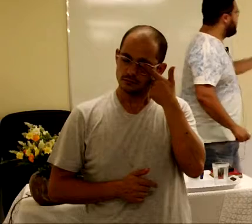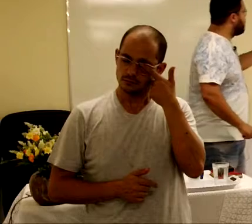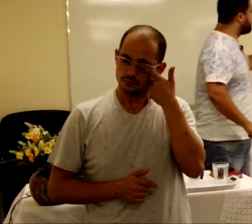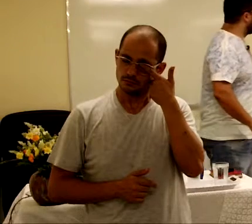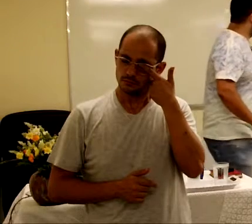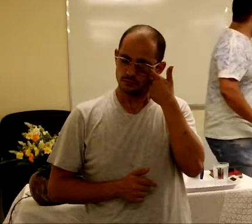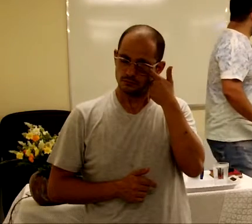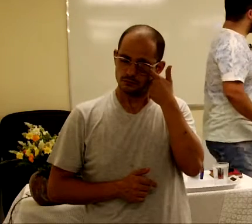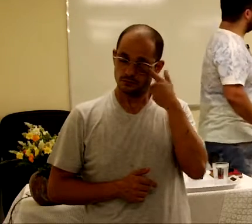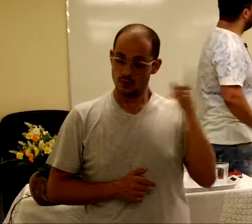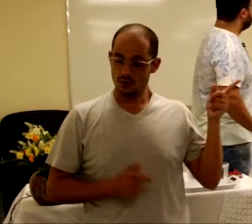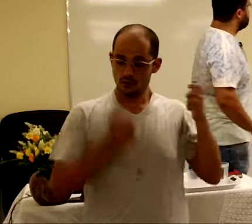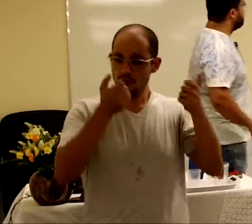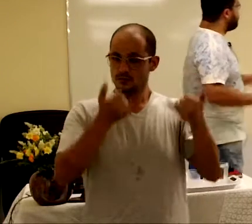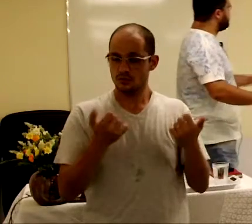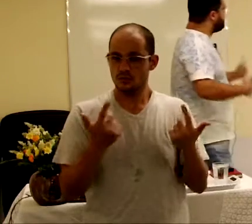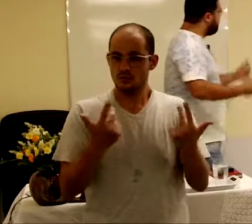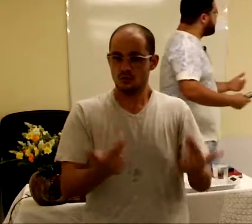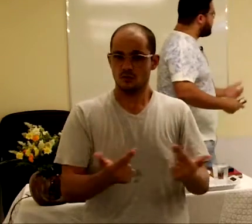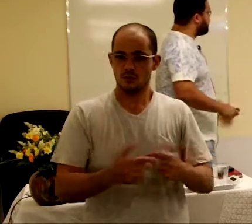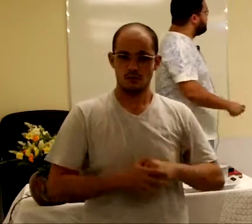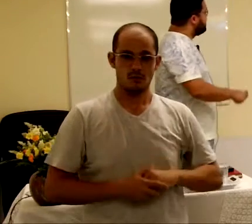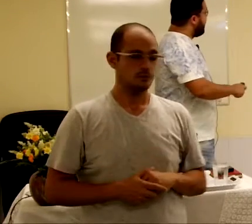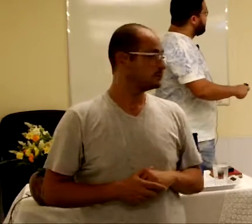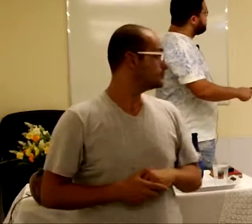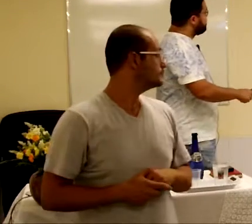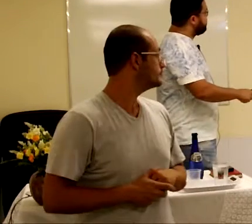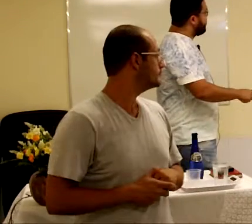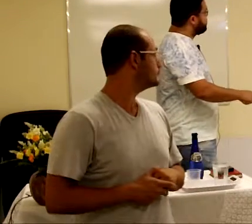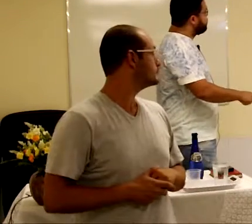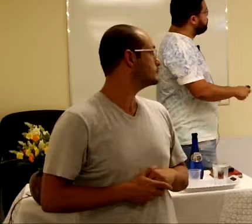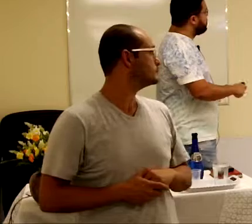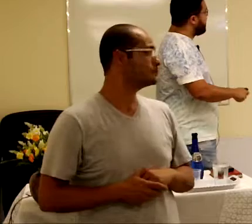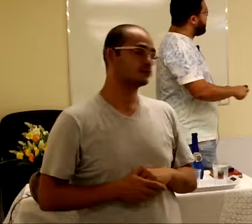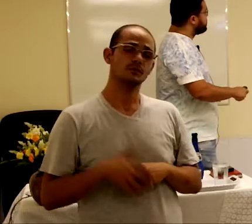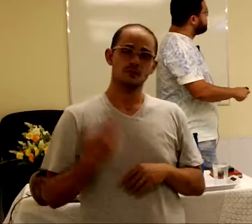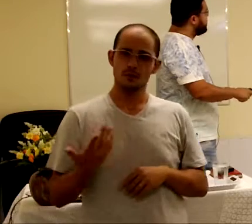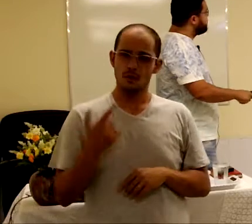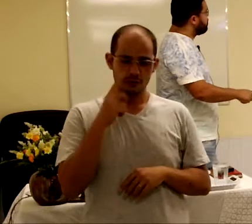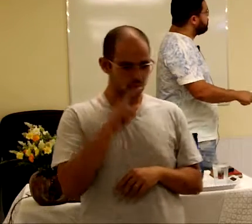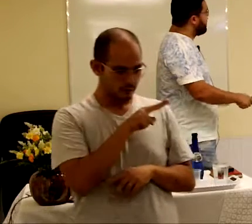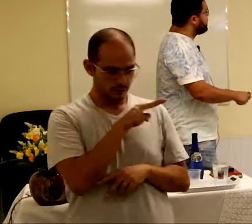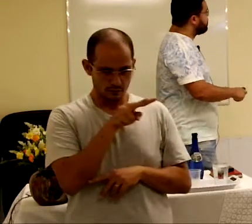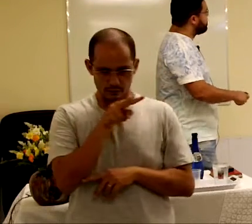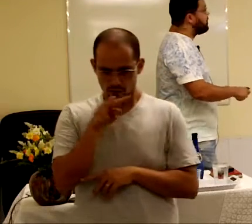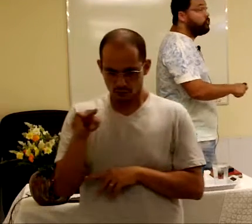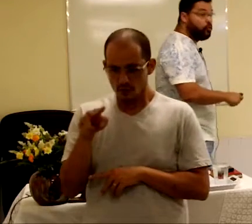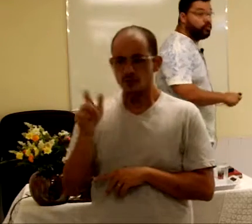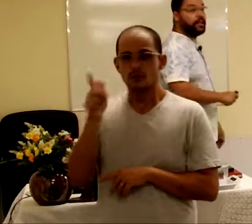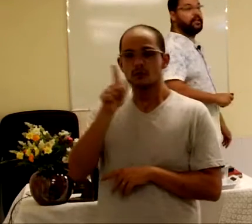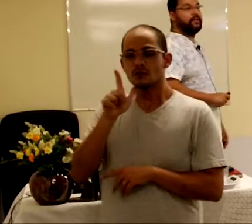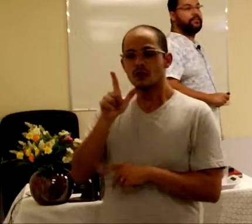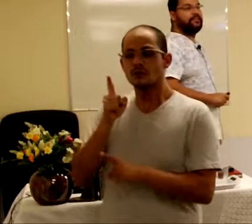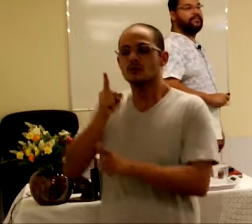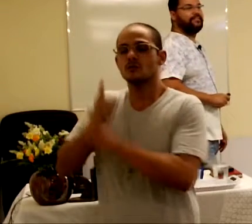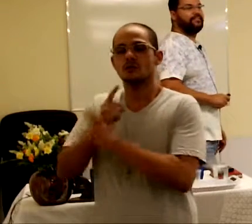Aqui ele repete o mesmo raciocínio, né? Que eu gosto sempre de fixar. Né? É pelos seus efeitos que se julga uma causa, mesmo quando ela se conserve oculta.